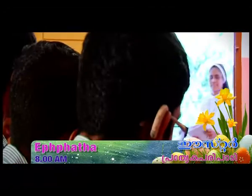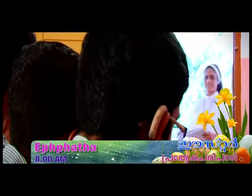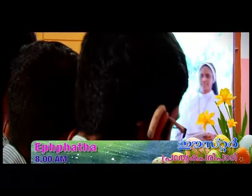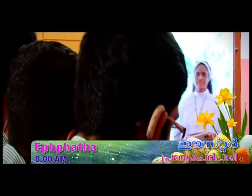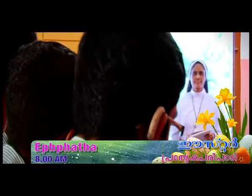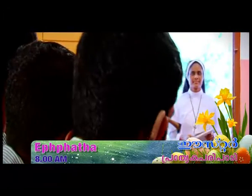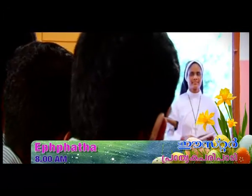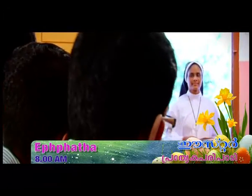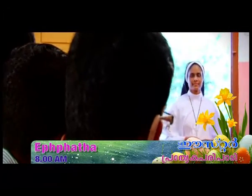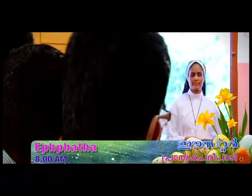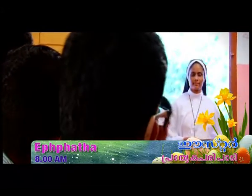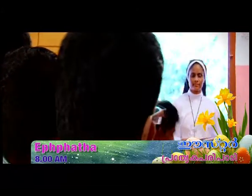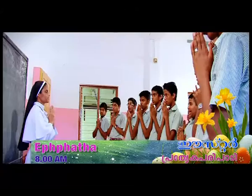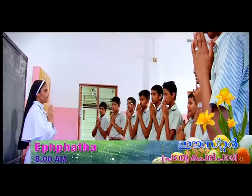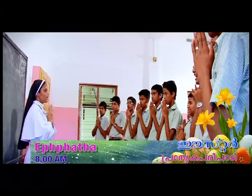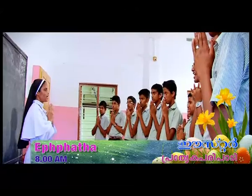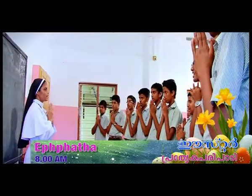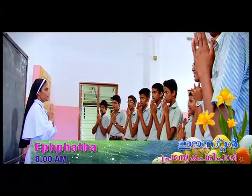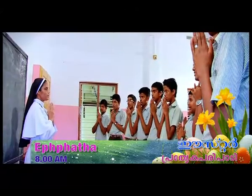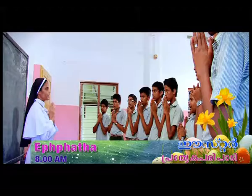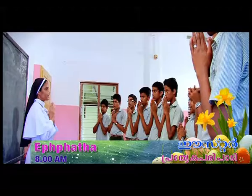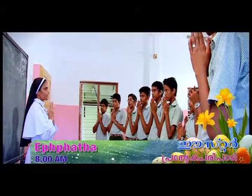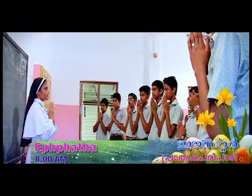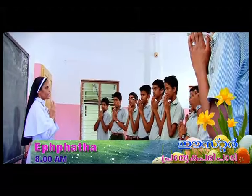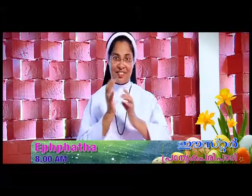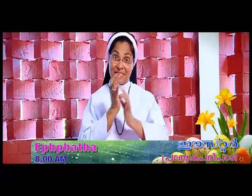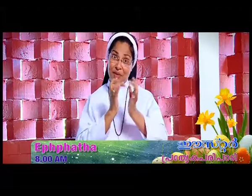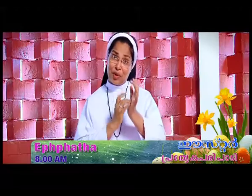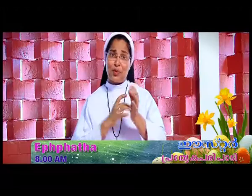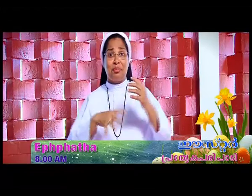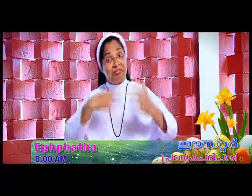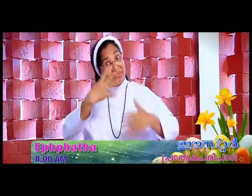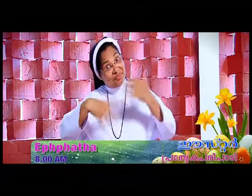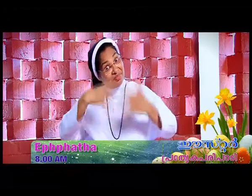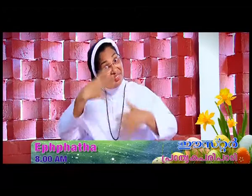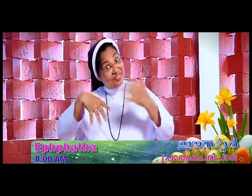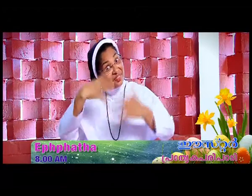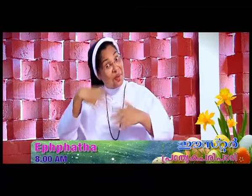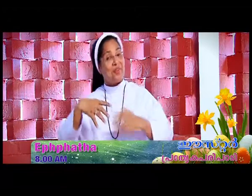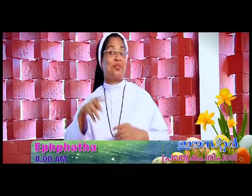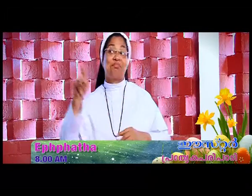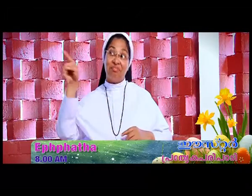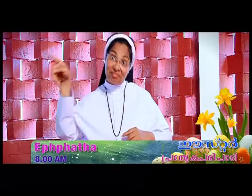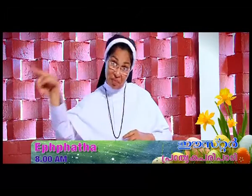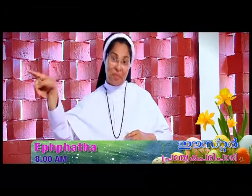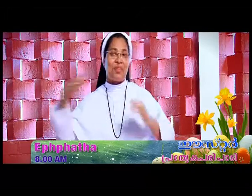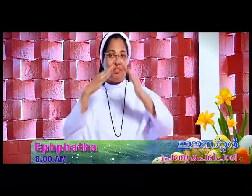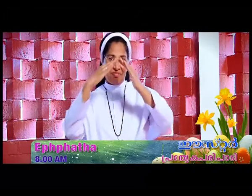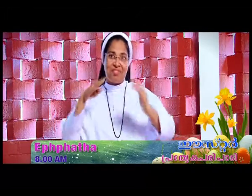സൈൻ ലാംഗ്വേജിൽ ക്രിസ്തുനാഥന്റെ അത്ഭുത പ്രവർത്തികൾ പുനർജനിക്കുന്നു. യേശു പല പ്രാവശ്യം ഇവരുടെ